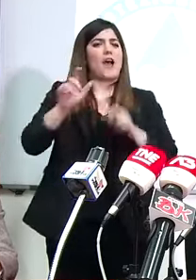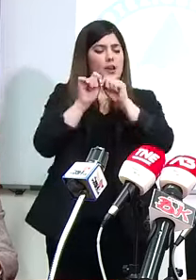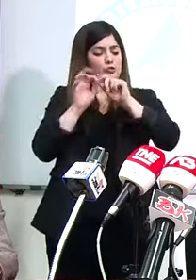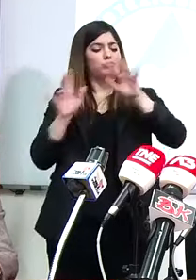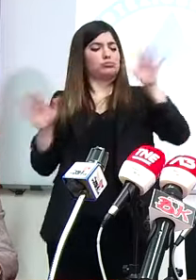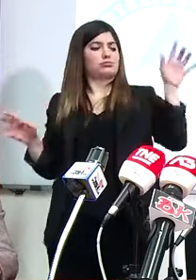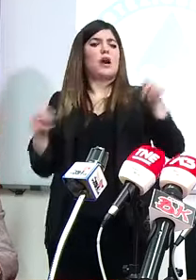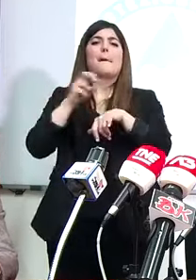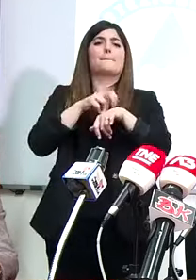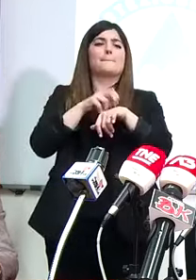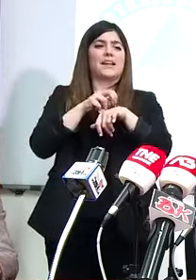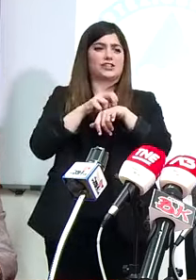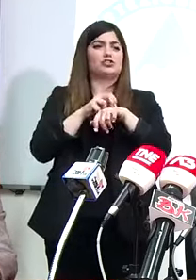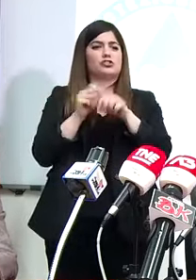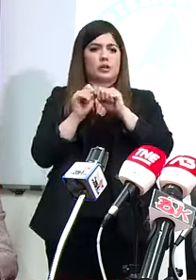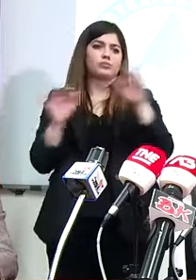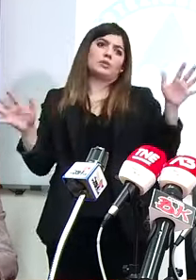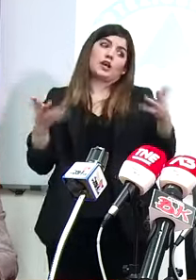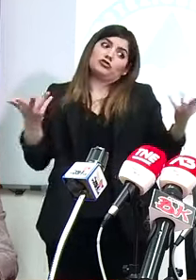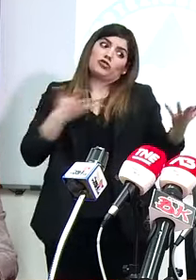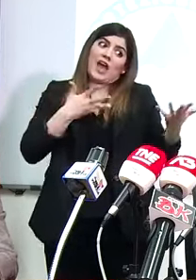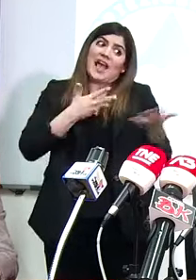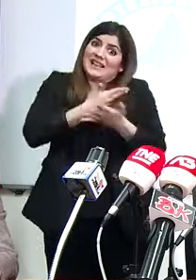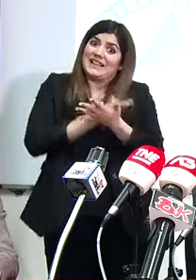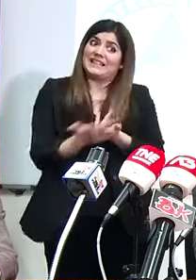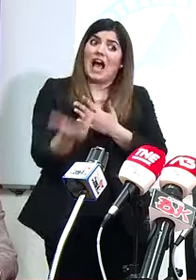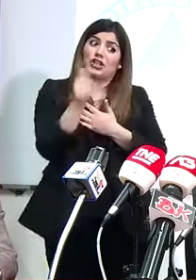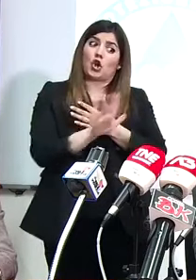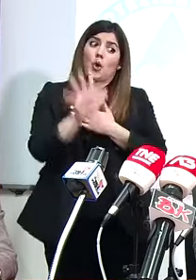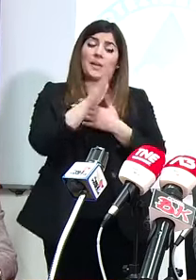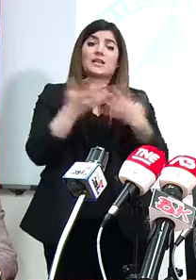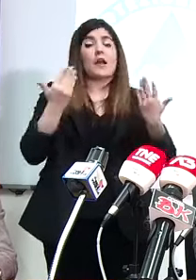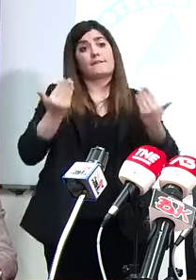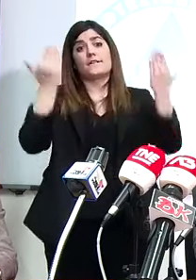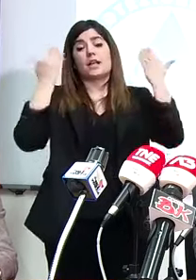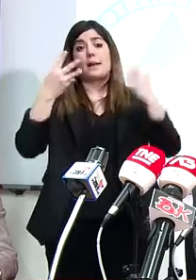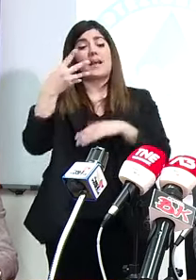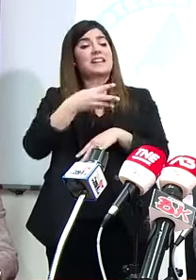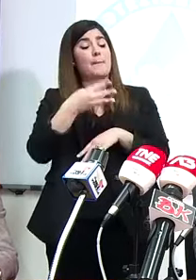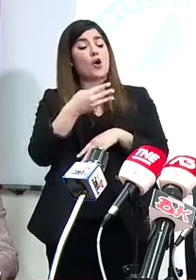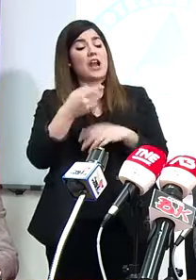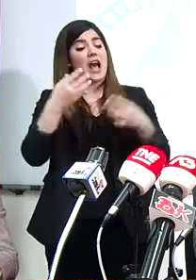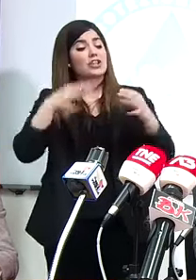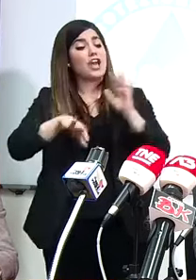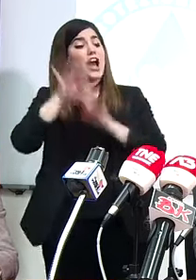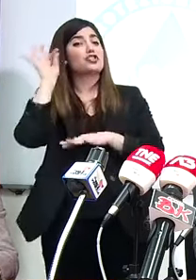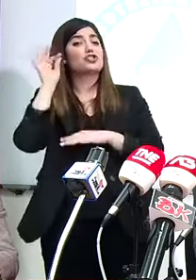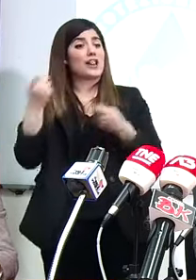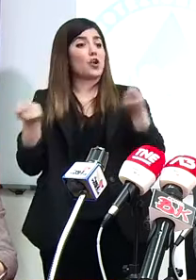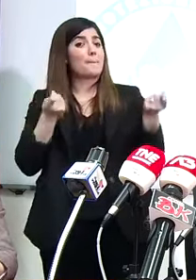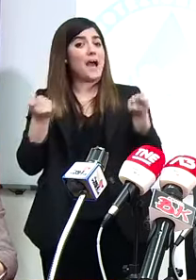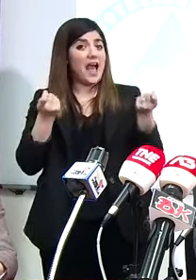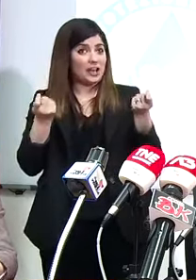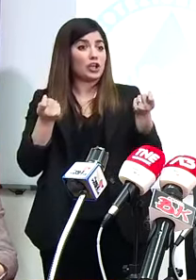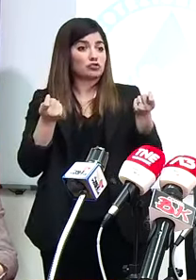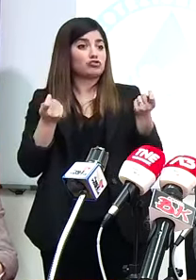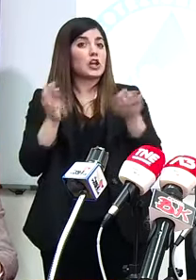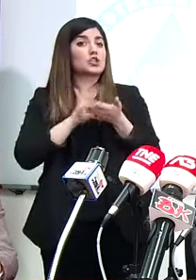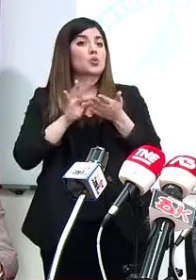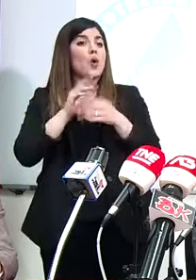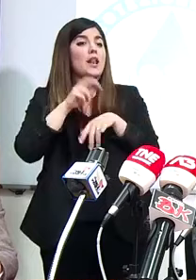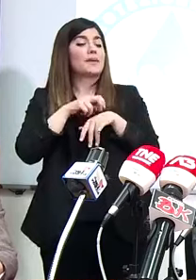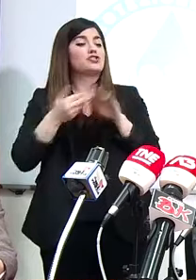in lombardia finalmente la moratti ha scelto un manager cresciuto in una scuola di medicina di altissimo livello il mattino